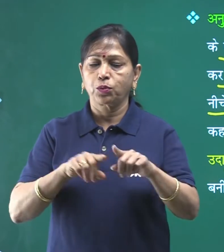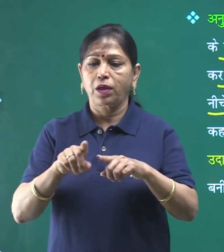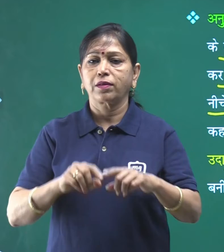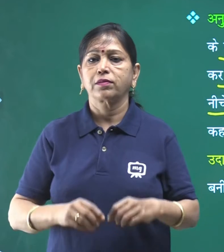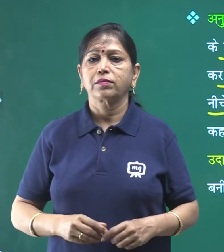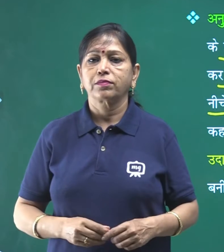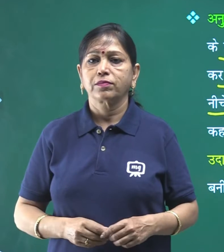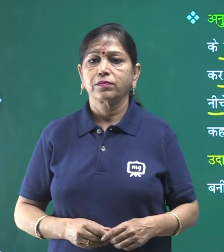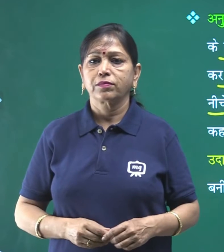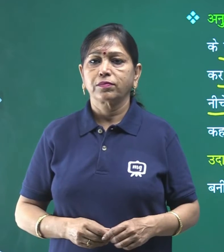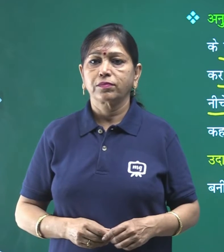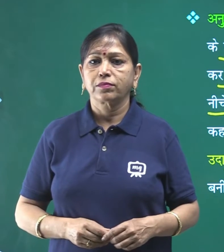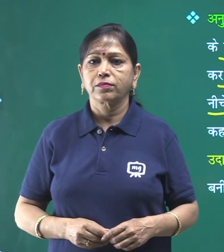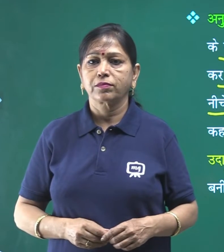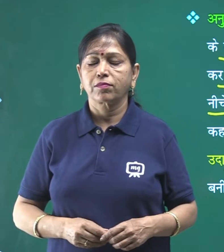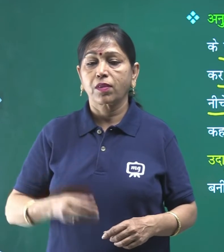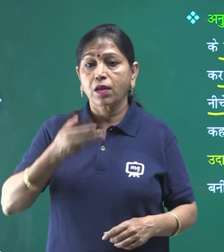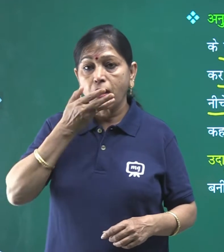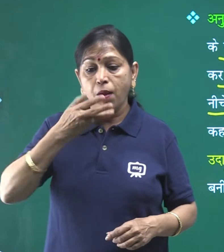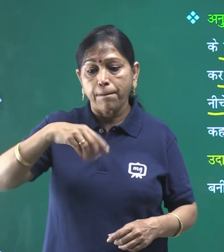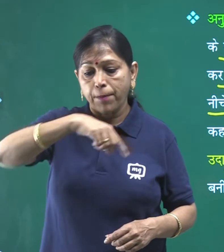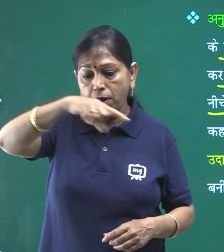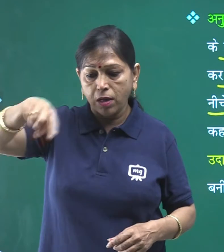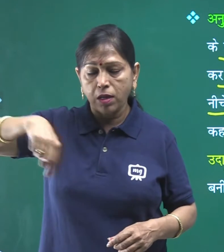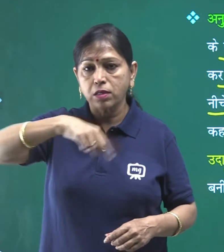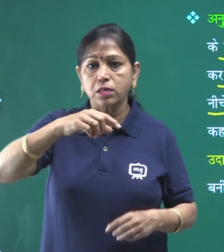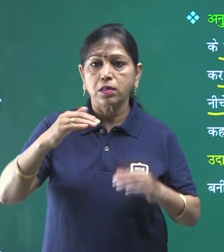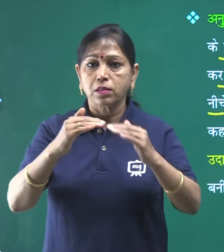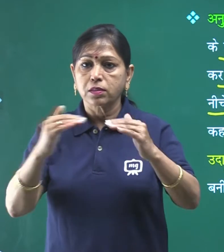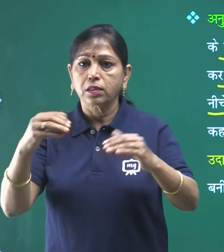उदाहरण, तालाब की सतह पर